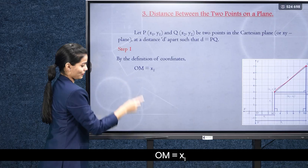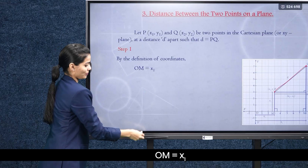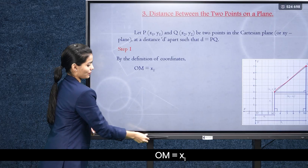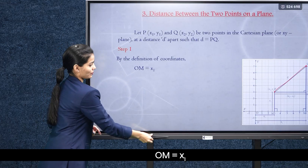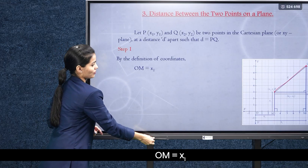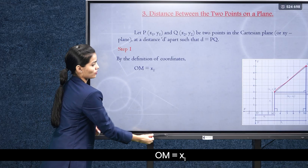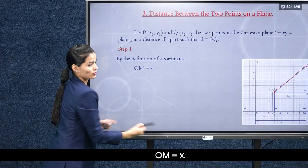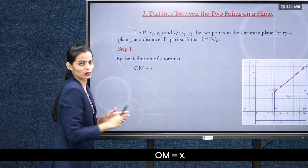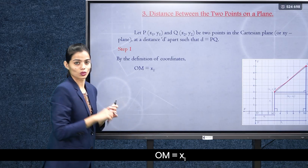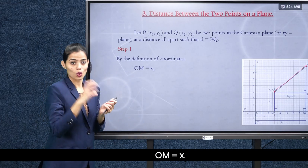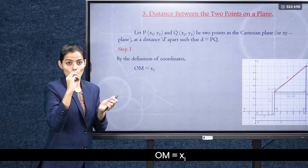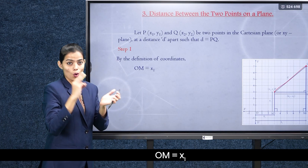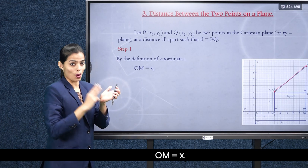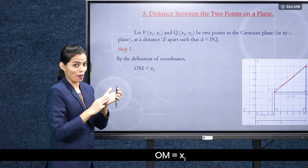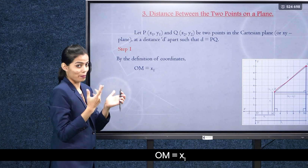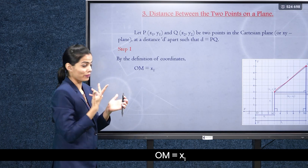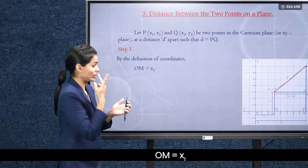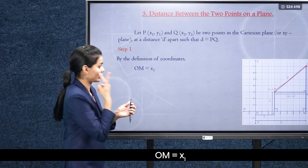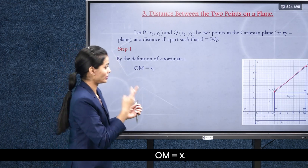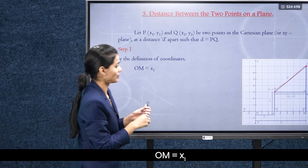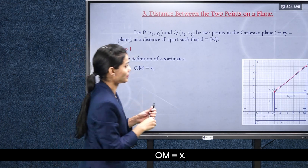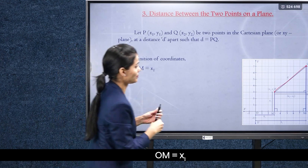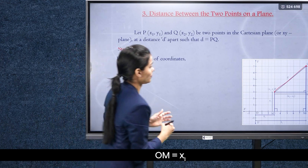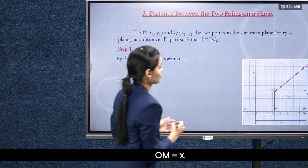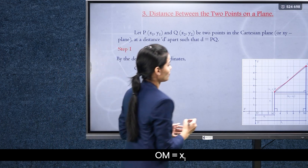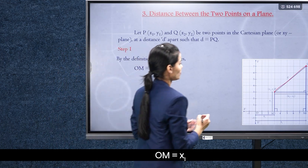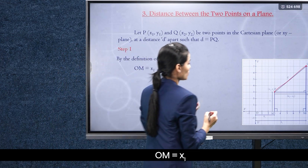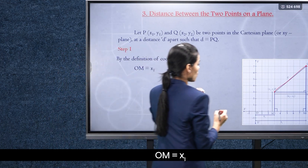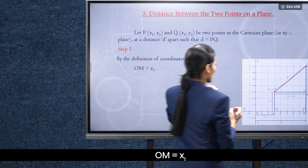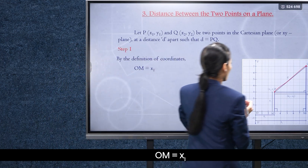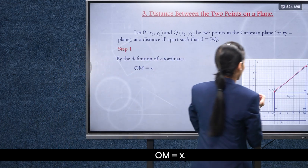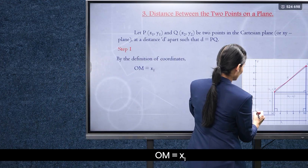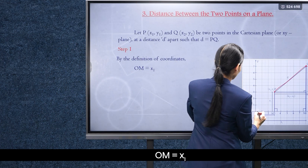OM ஈடு x கீழிலக்கு 1.